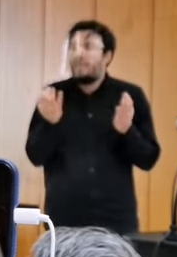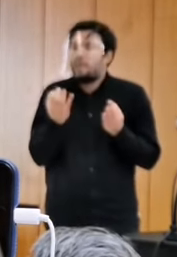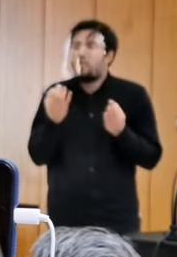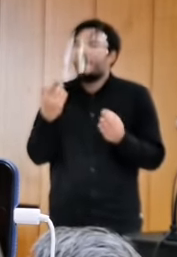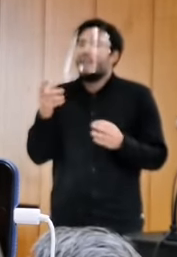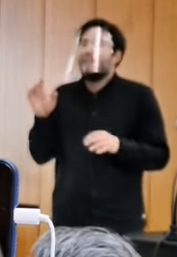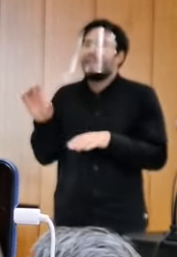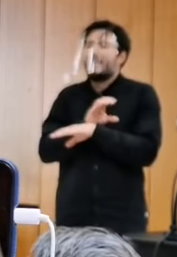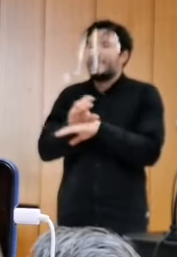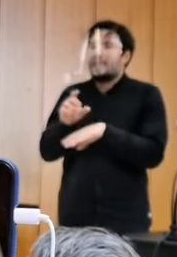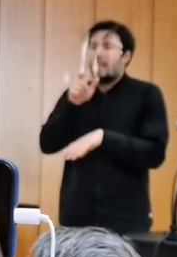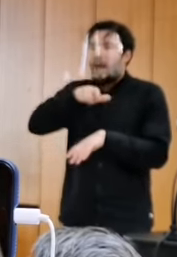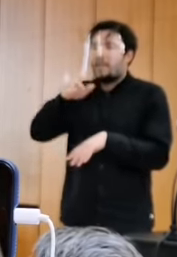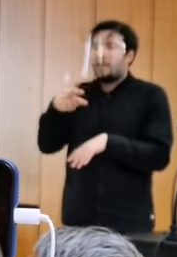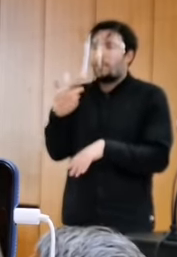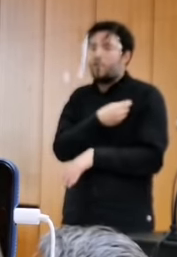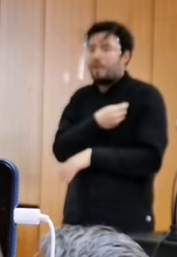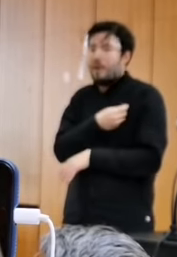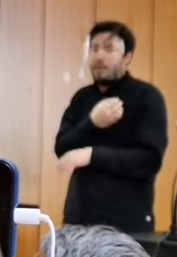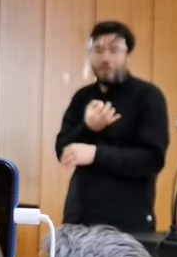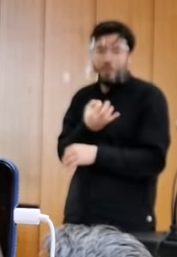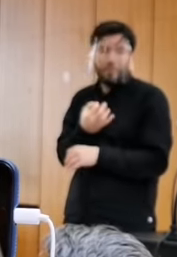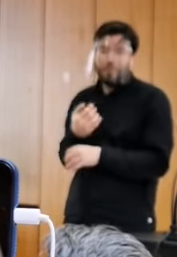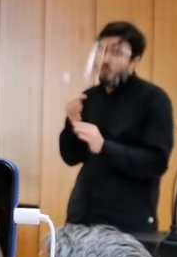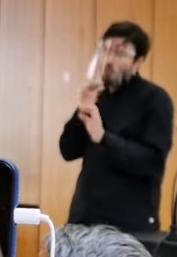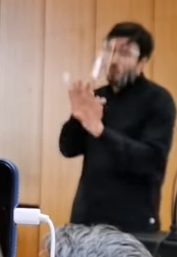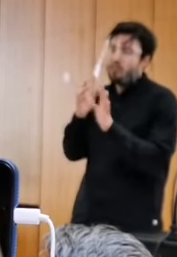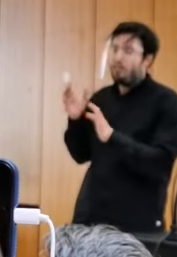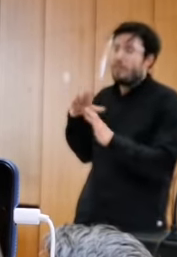Toto je asi otázka na pána ministra zdravotníctva.